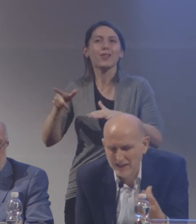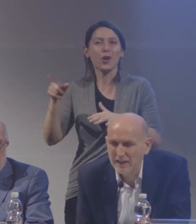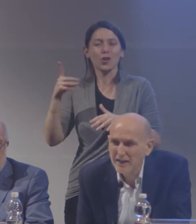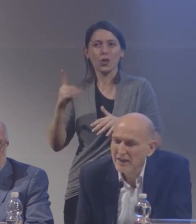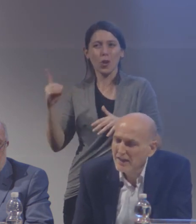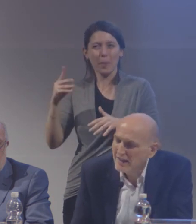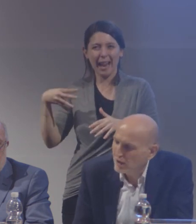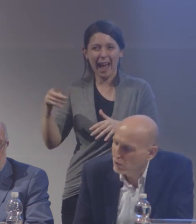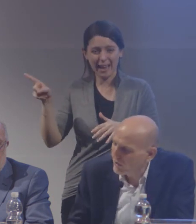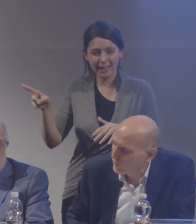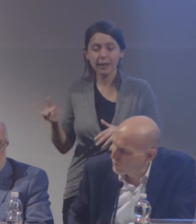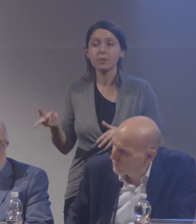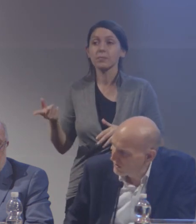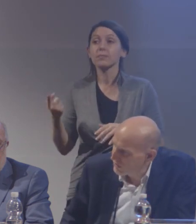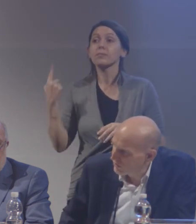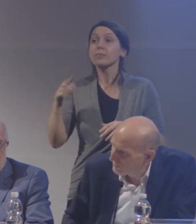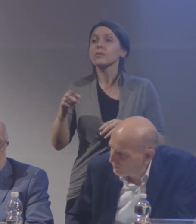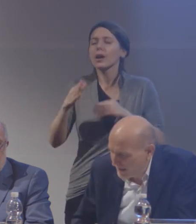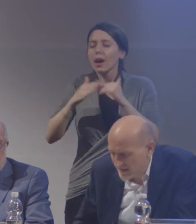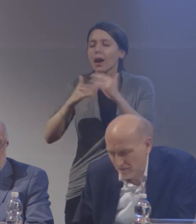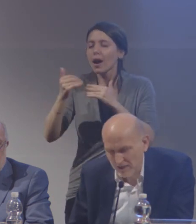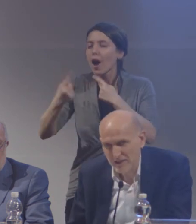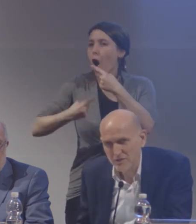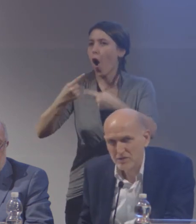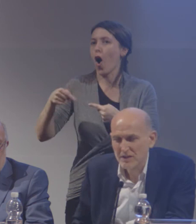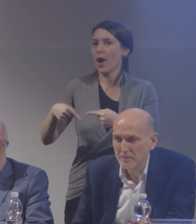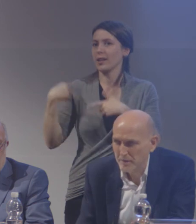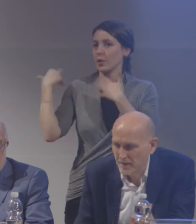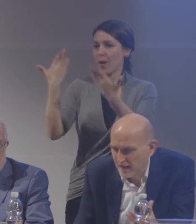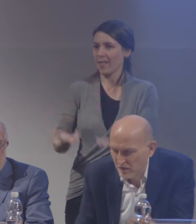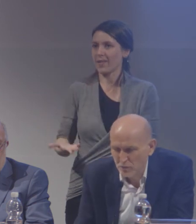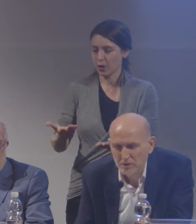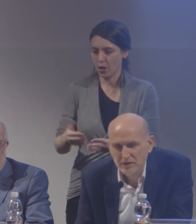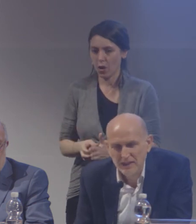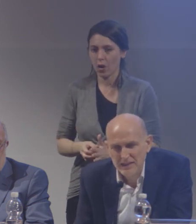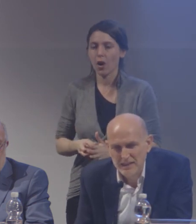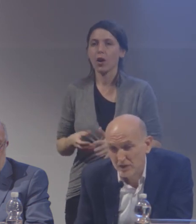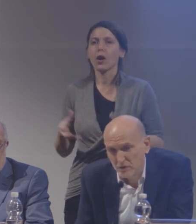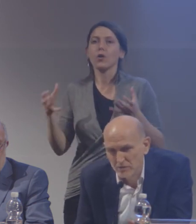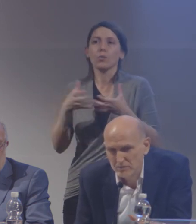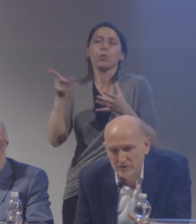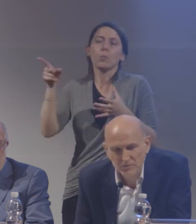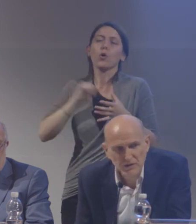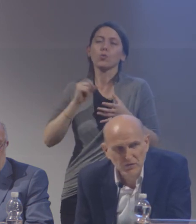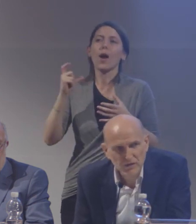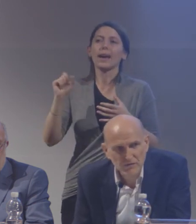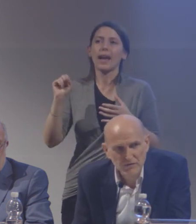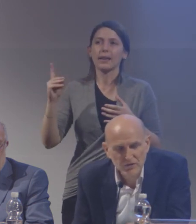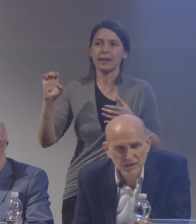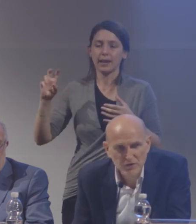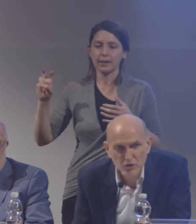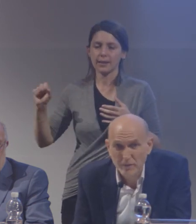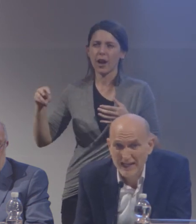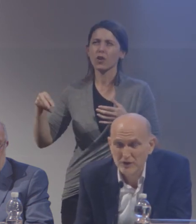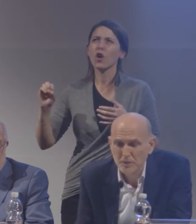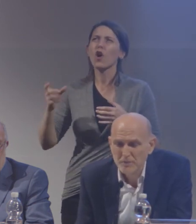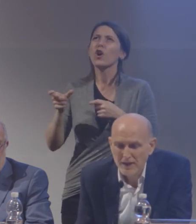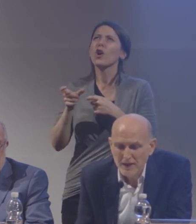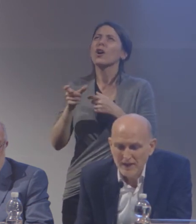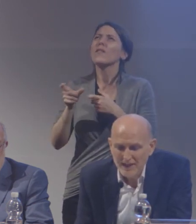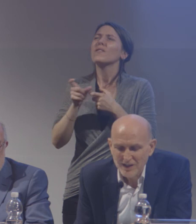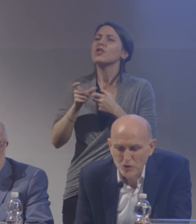Barbiana e che ancora lo custodiscono più intensamente forse di Barbiana, il gruppo di Calenzano, che è una piccola città vicino